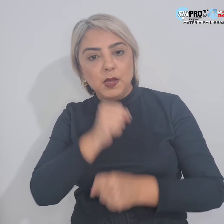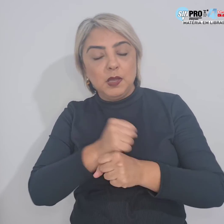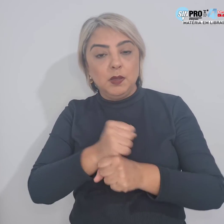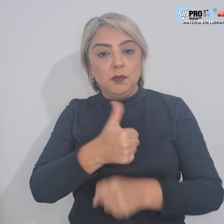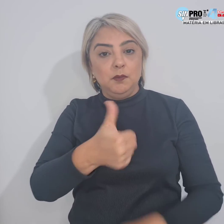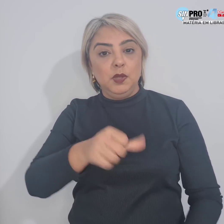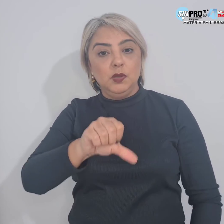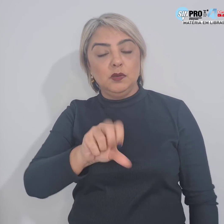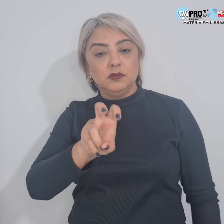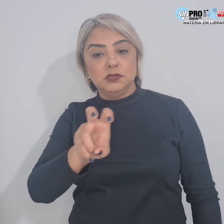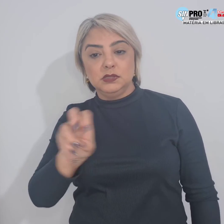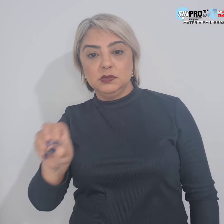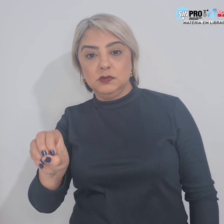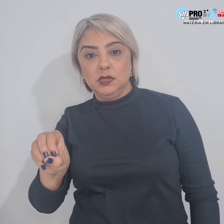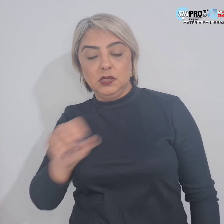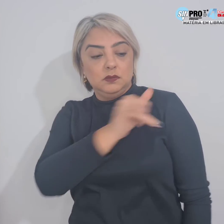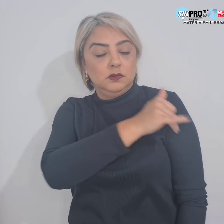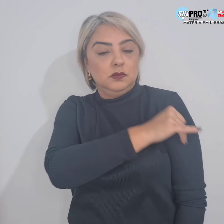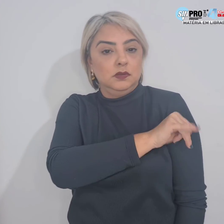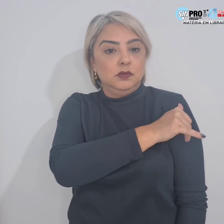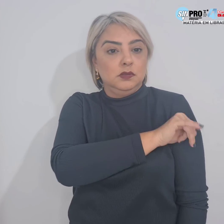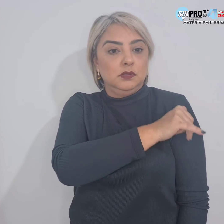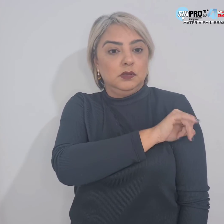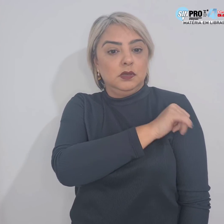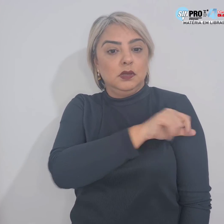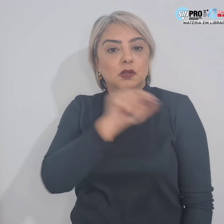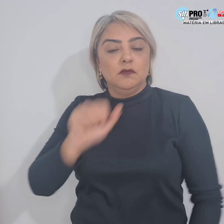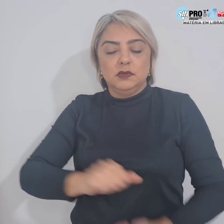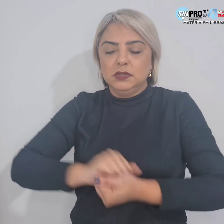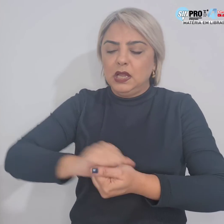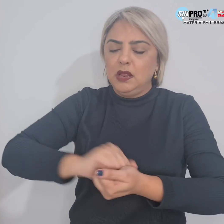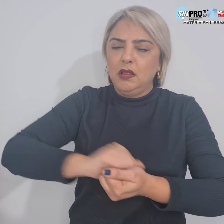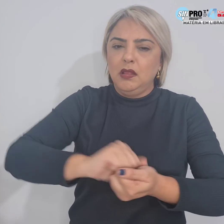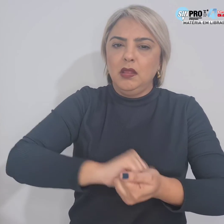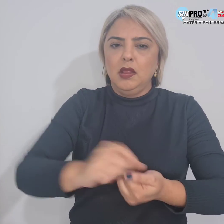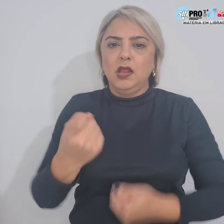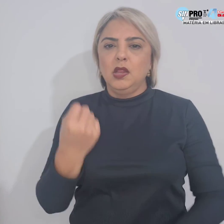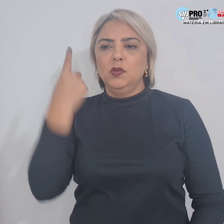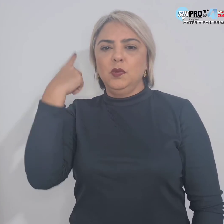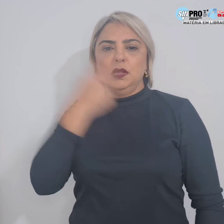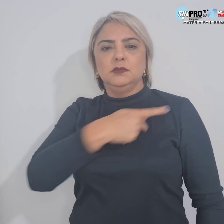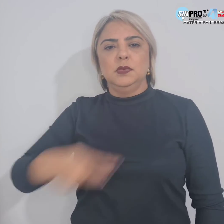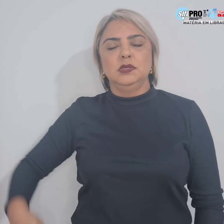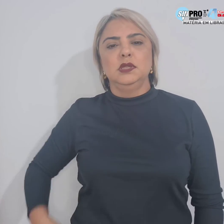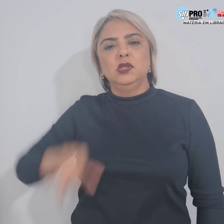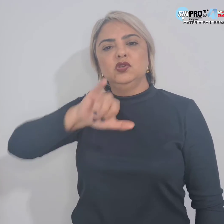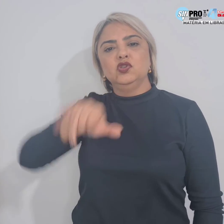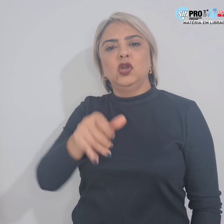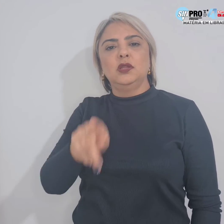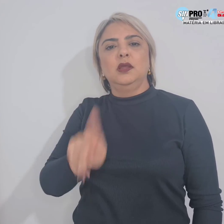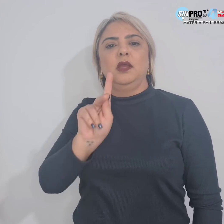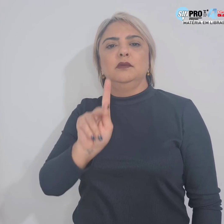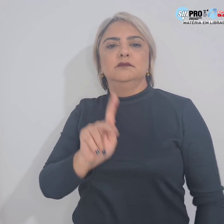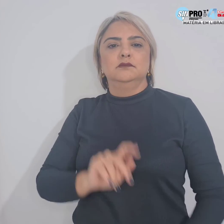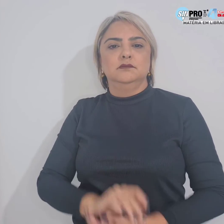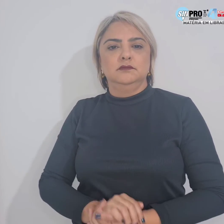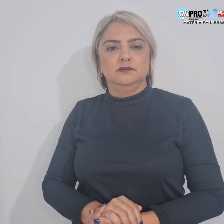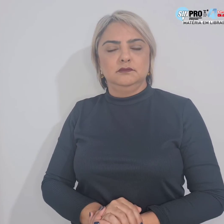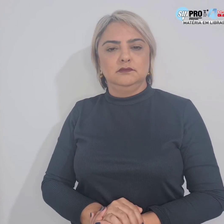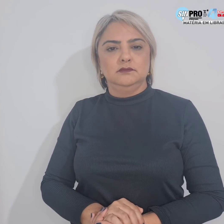de 1950, no Rio de Janeiro, foi lavadeira do ex-presidente Juscelino Kubitschek.